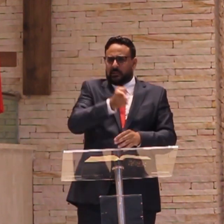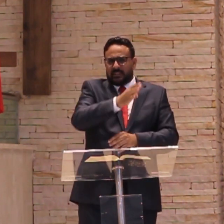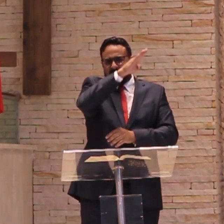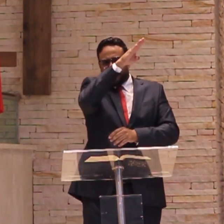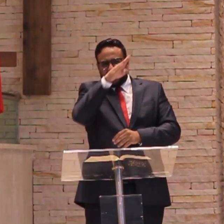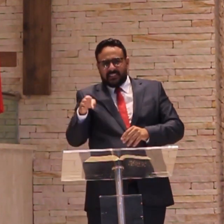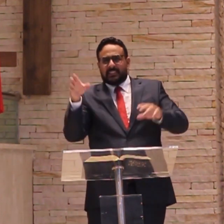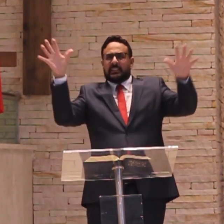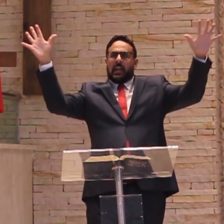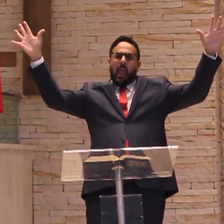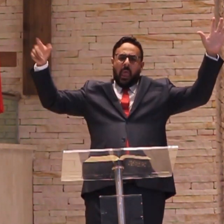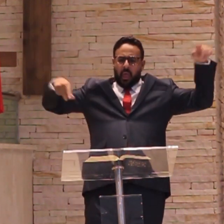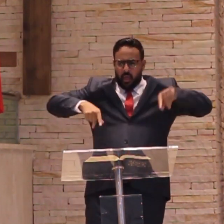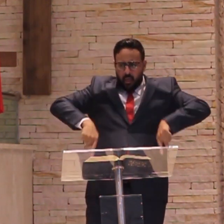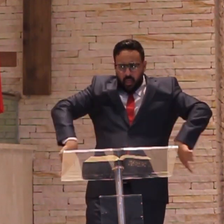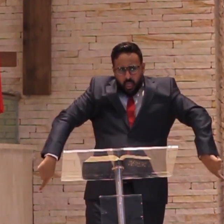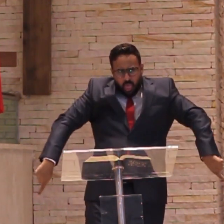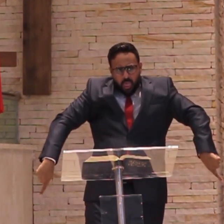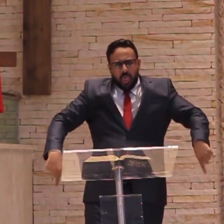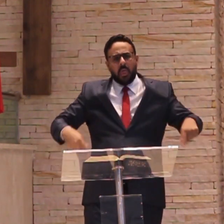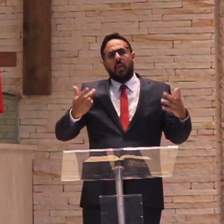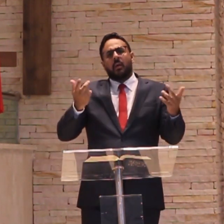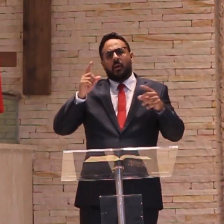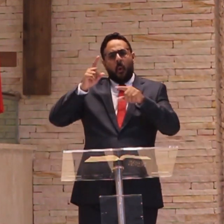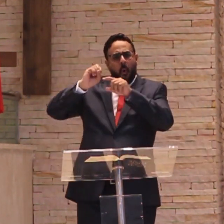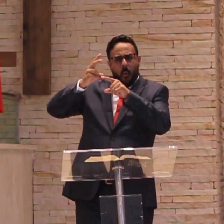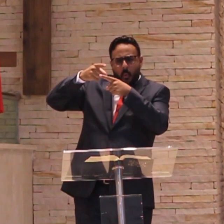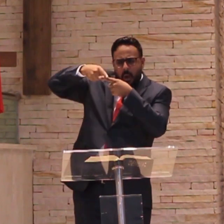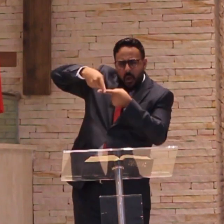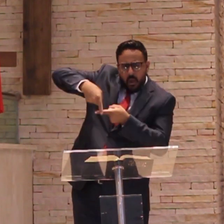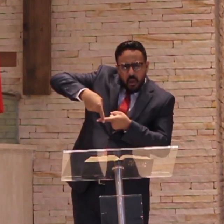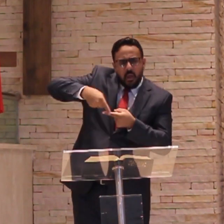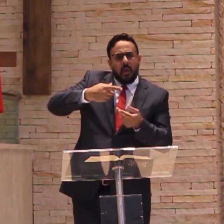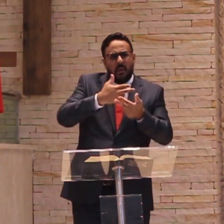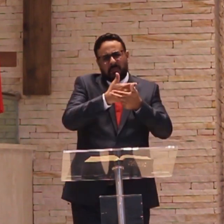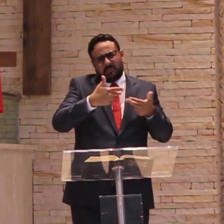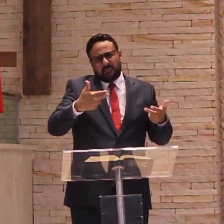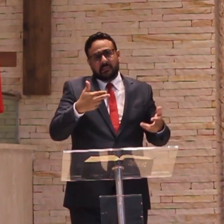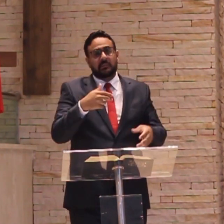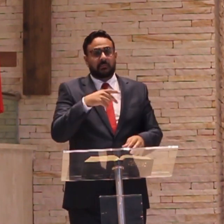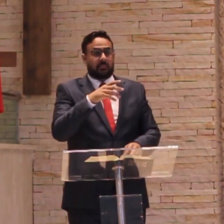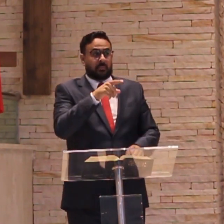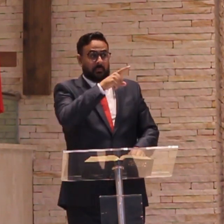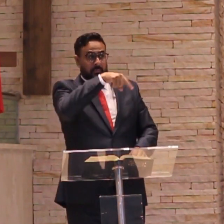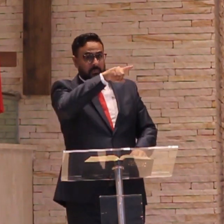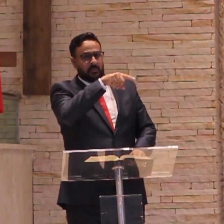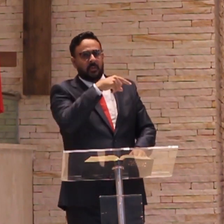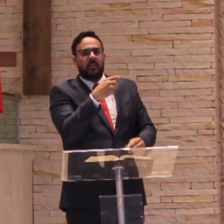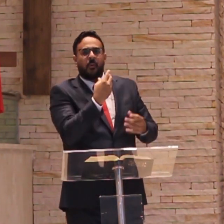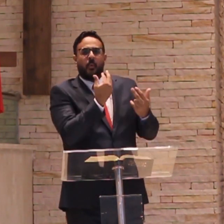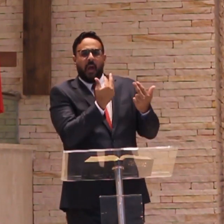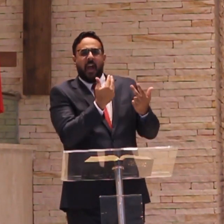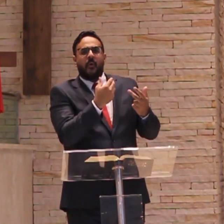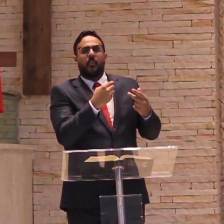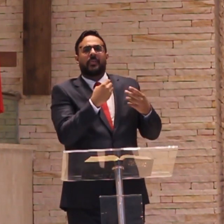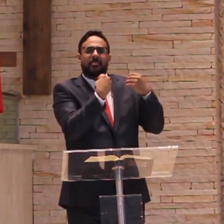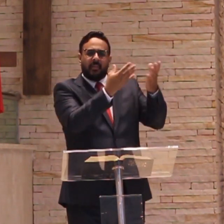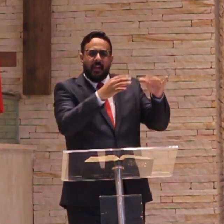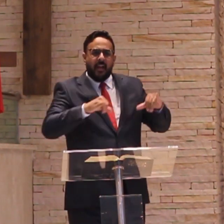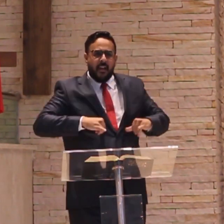com as mãos para frente, algumas pessoas eram amarradas em X, outras pessoas eram amarradas de ponta cabeça, pregadas na cruz,